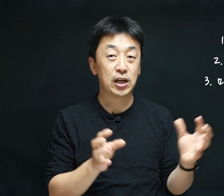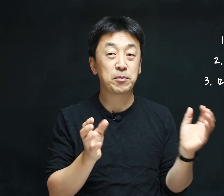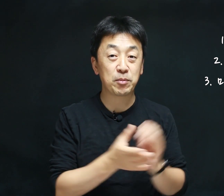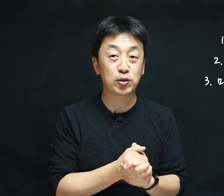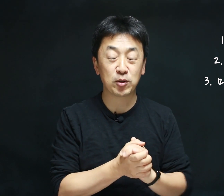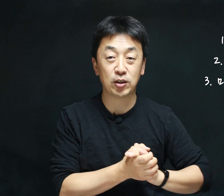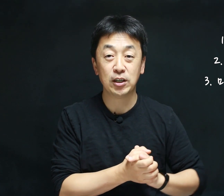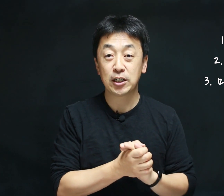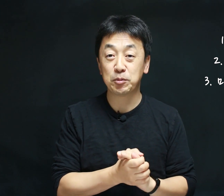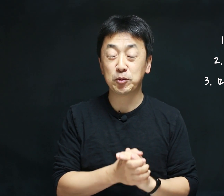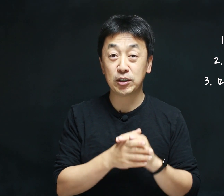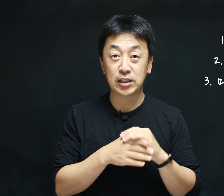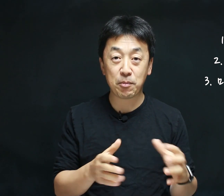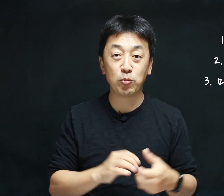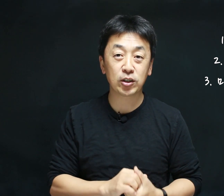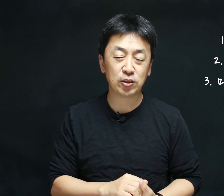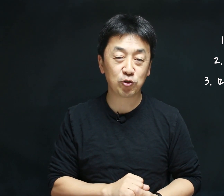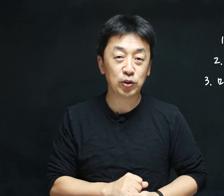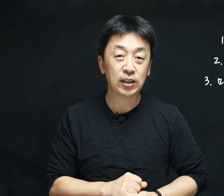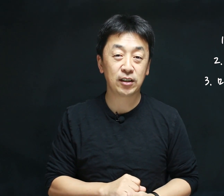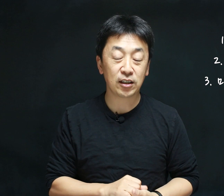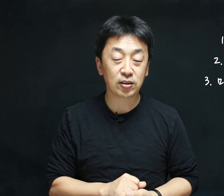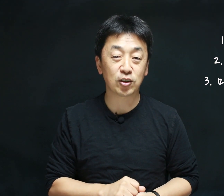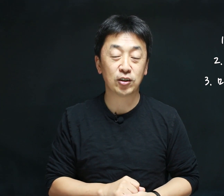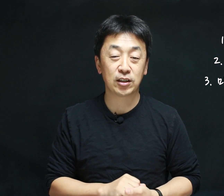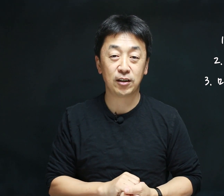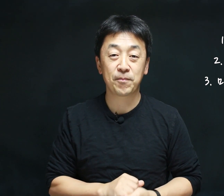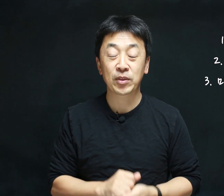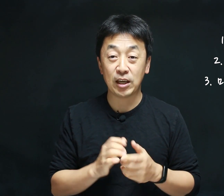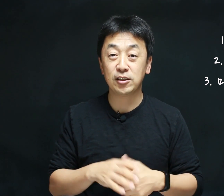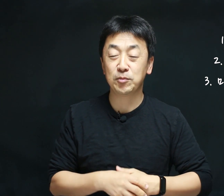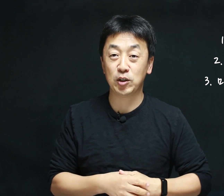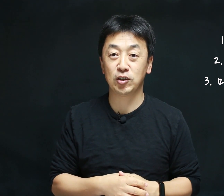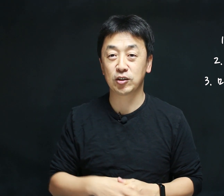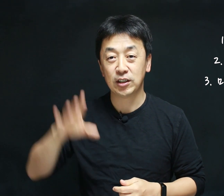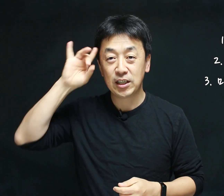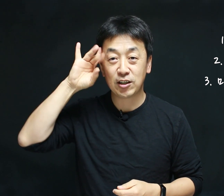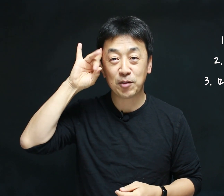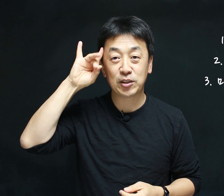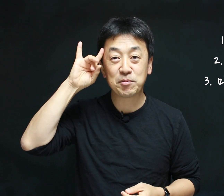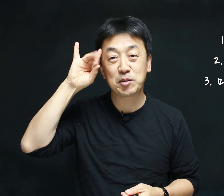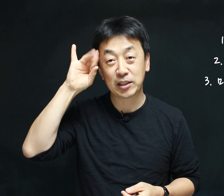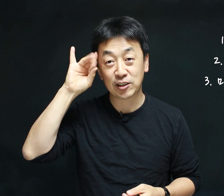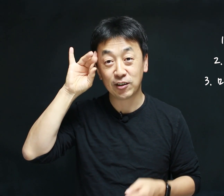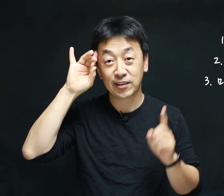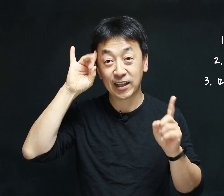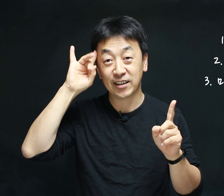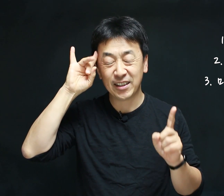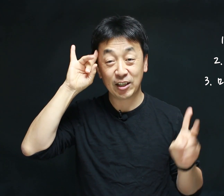함께 배우시면서 그 부분들을 잘 버무려낼 수 있다는 거죠. 네. 예를 들면 이런 거죠. 이렇게 하면 심심하다죠. 네. 이렇게